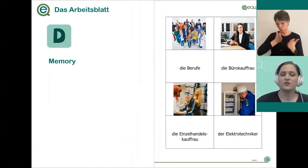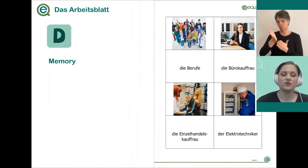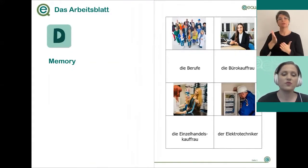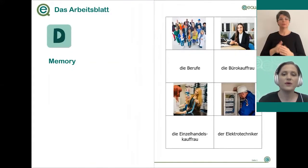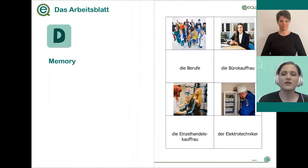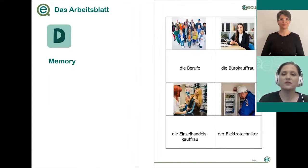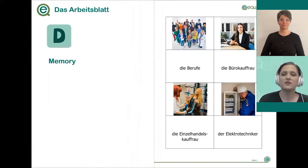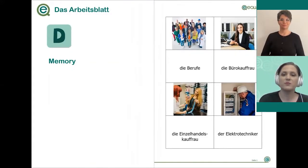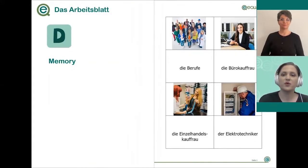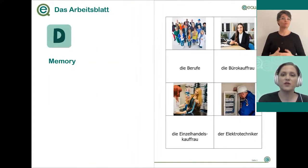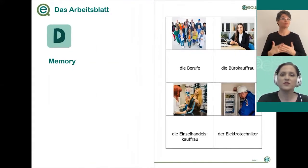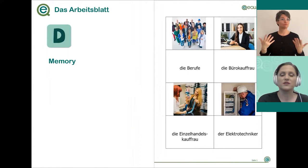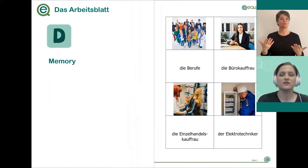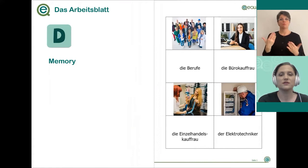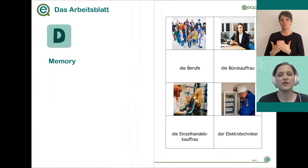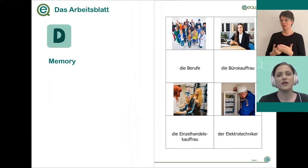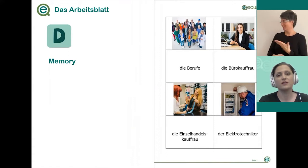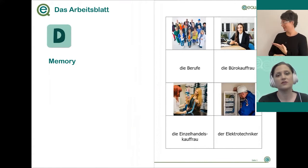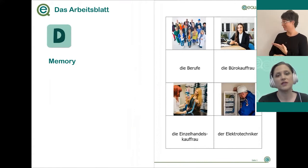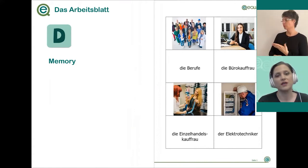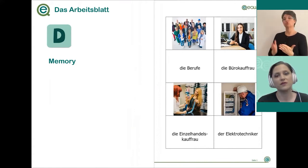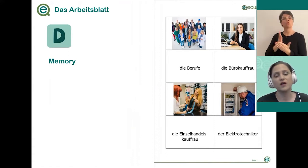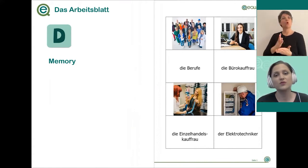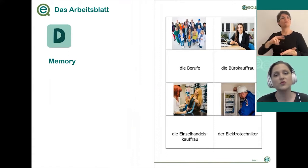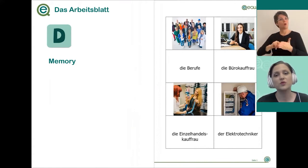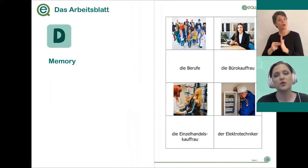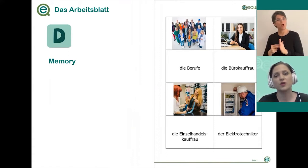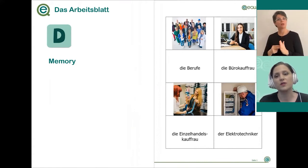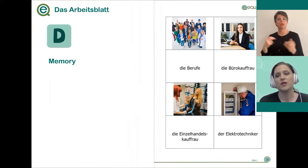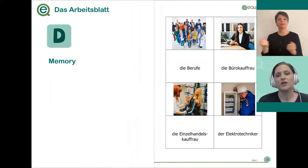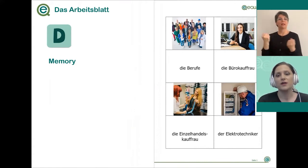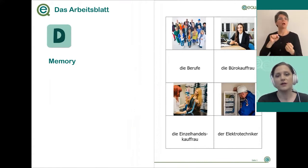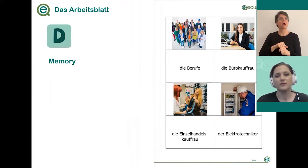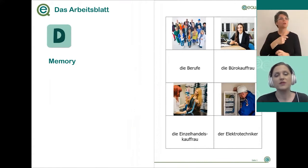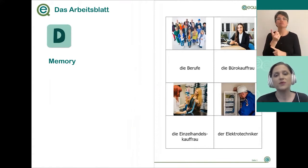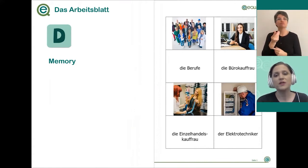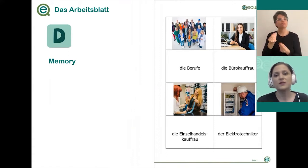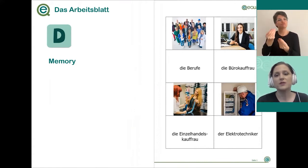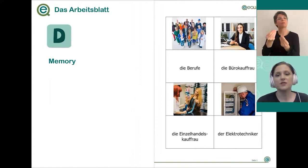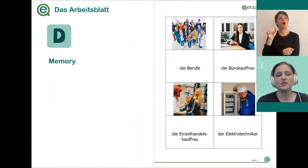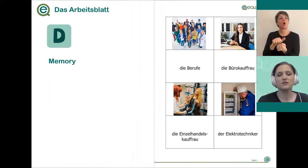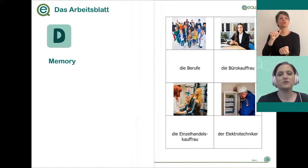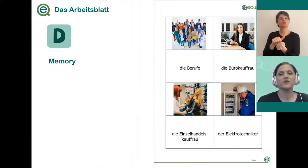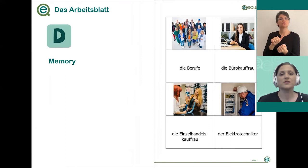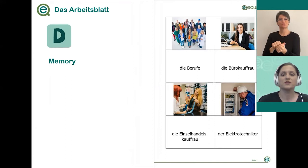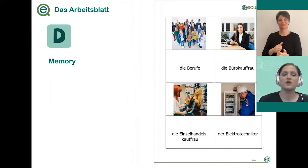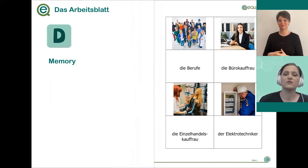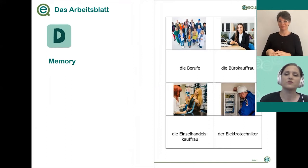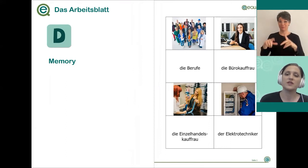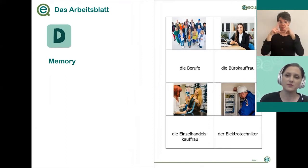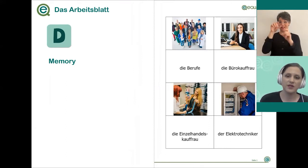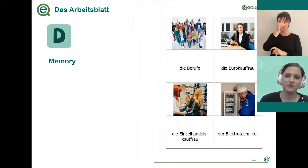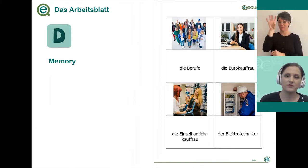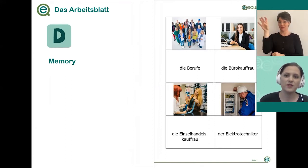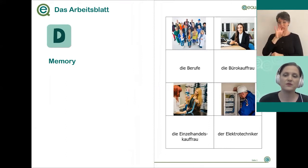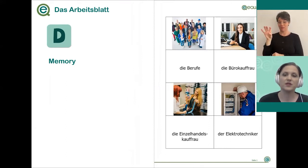dass wir ein schon vorbereitetes Memory, dass die Trainerinnen und Trainer einfach ausdrucken können. Die Bilder, die man hier sieht, die finden sich dann auch auf